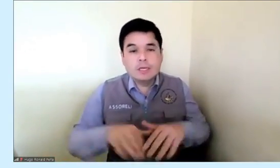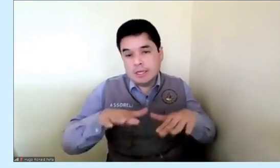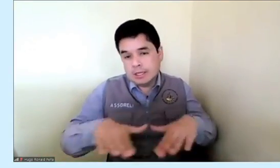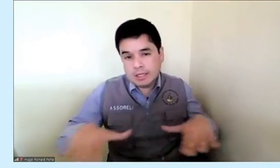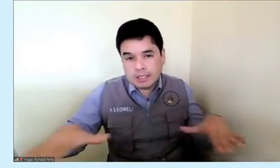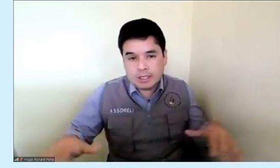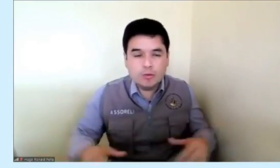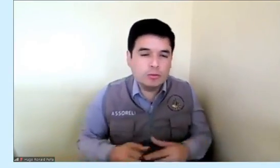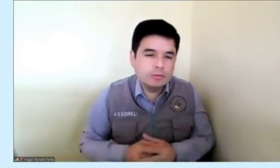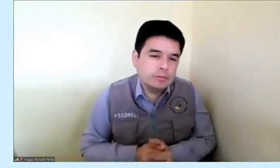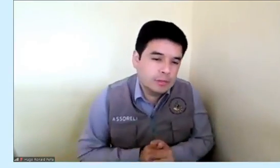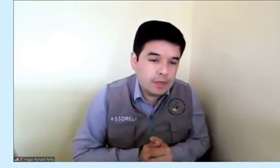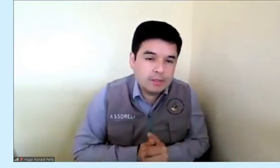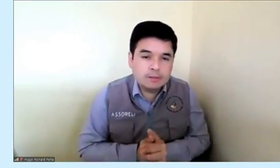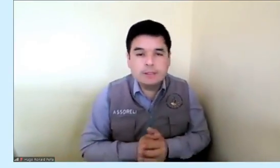cuídense.